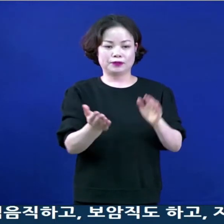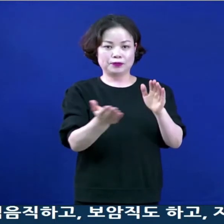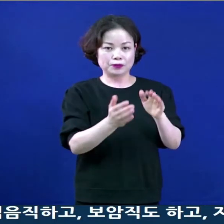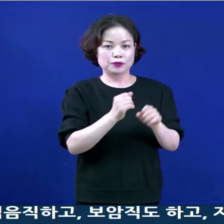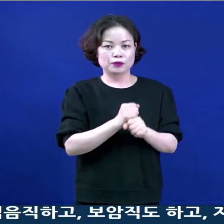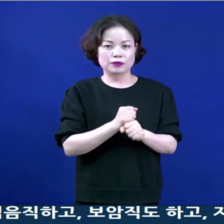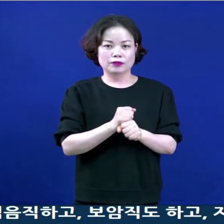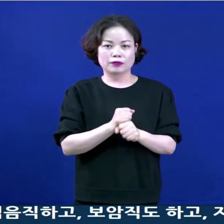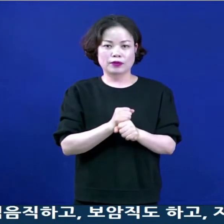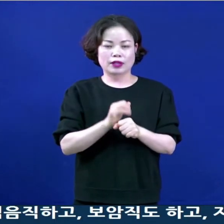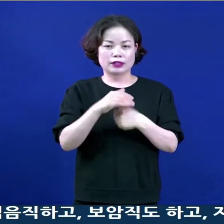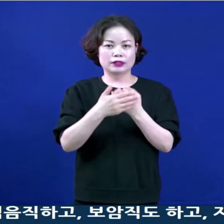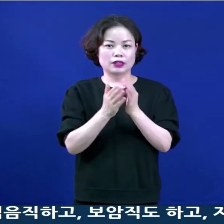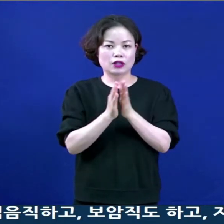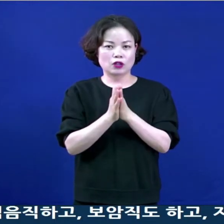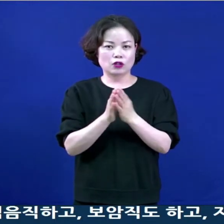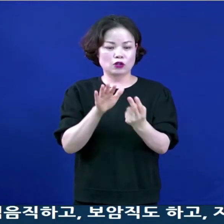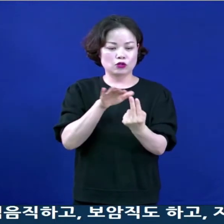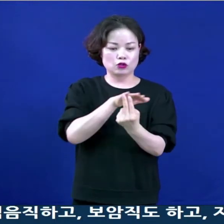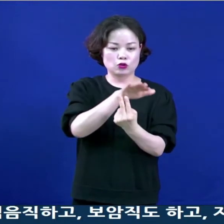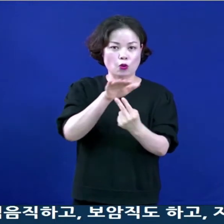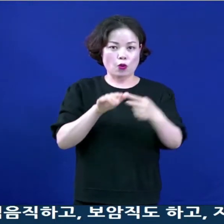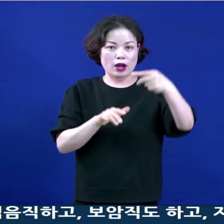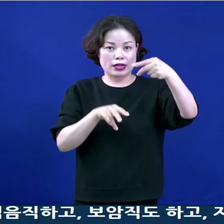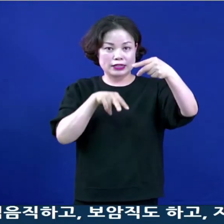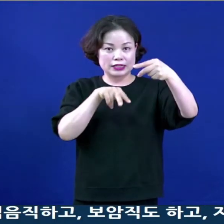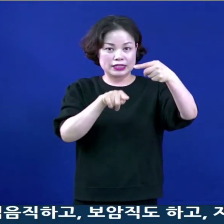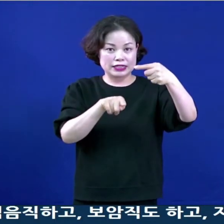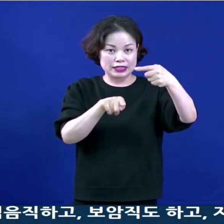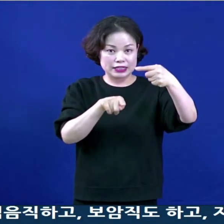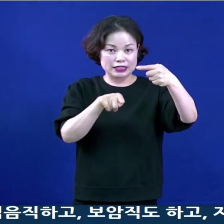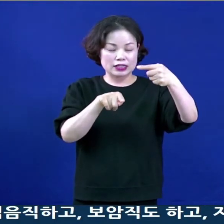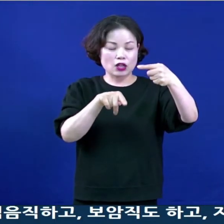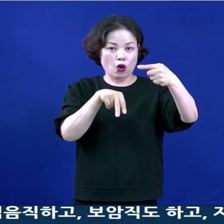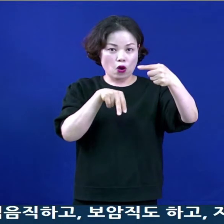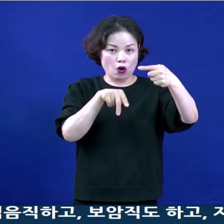않았는데 성경 뒤 요한일서 보는 게 좋을 것 같습니다.